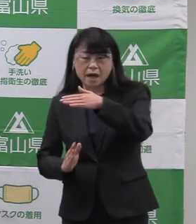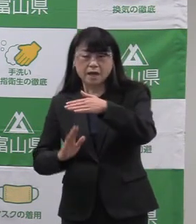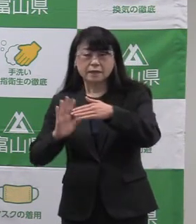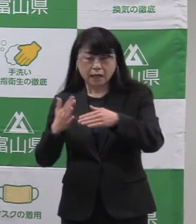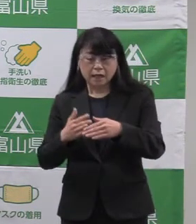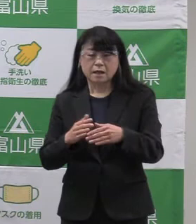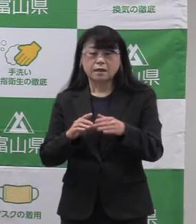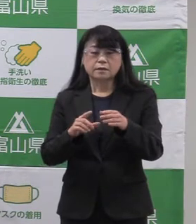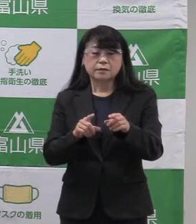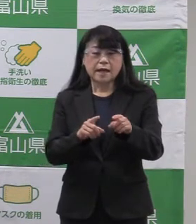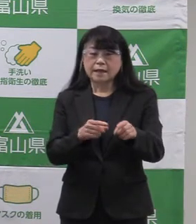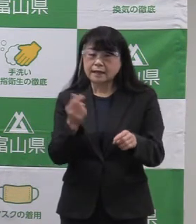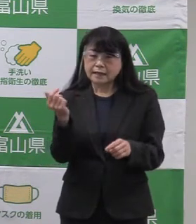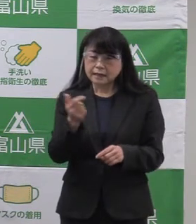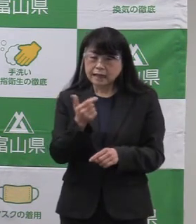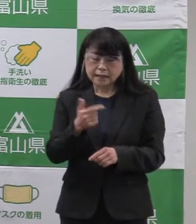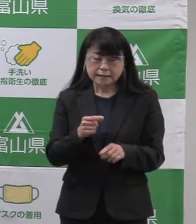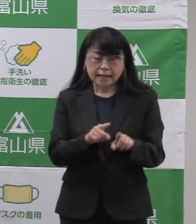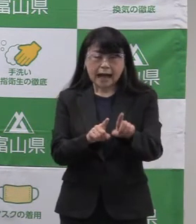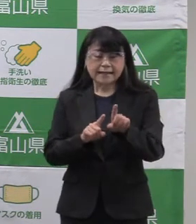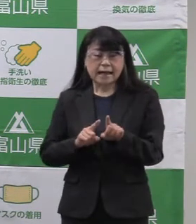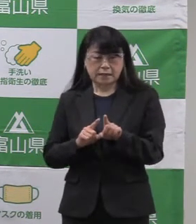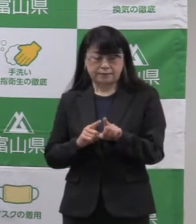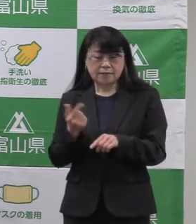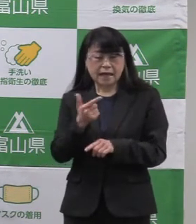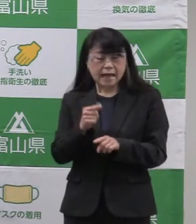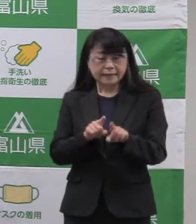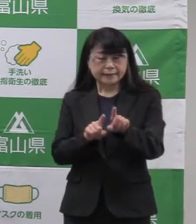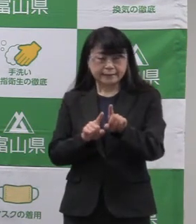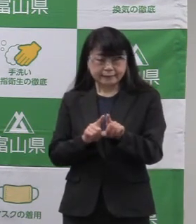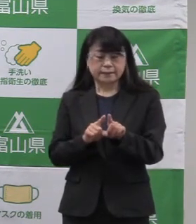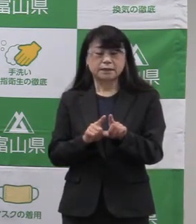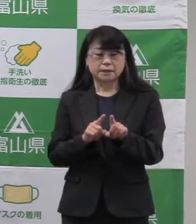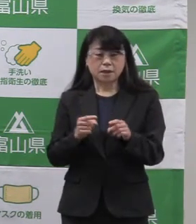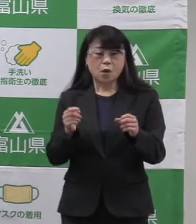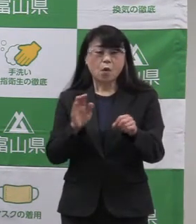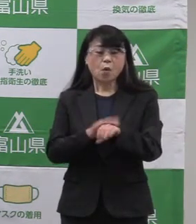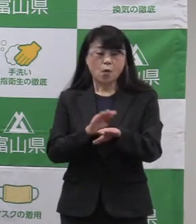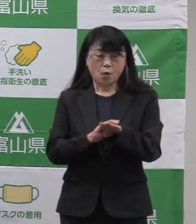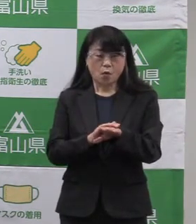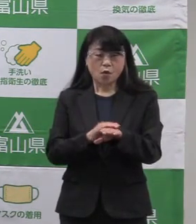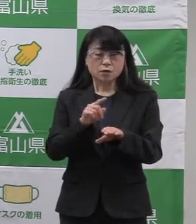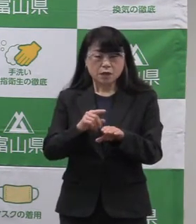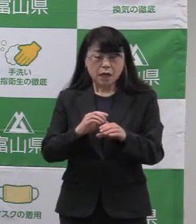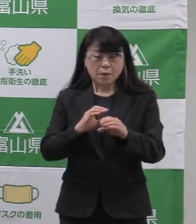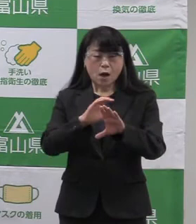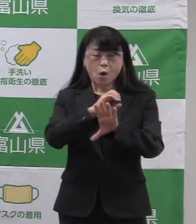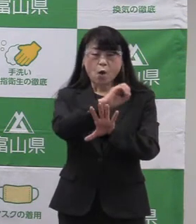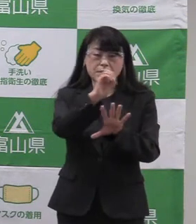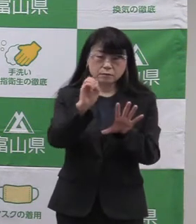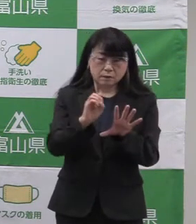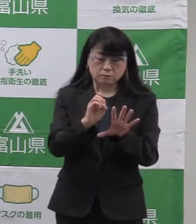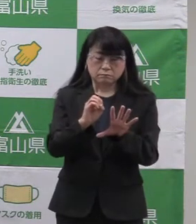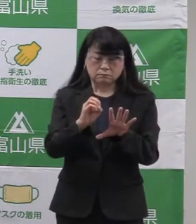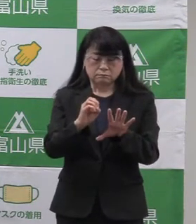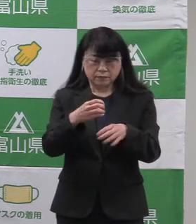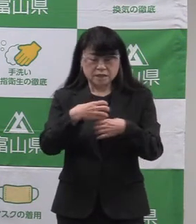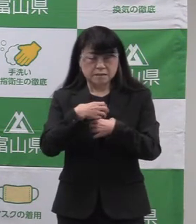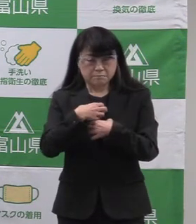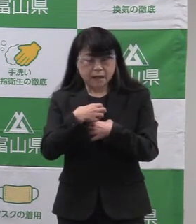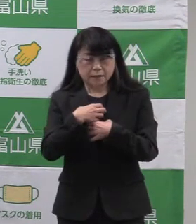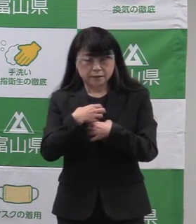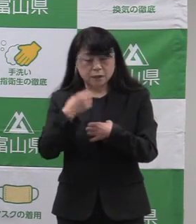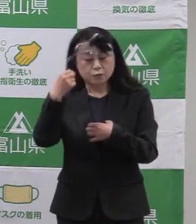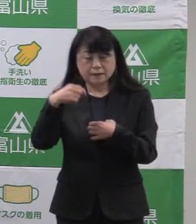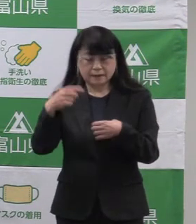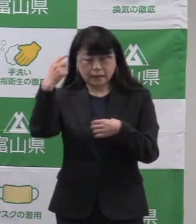というとこれはやはりオミクロン株への、懸念でございます。大都